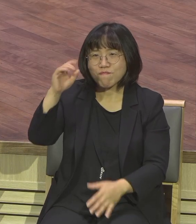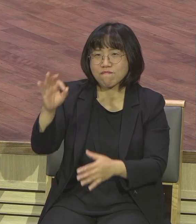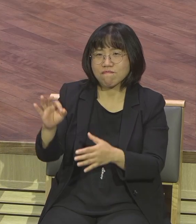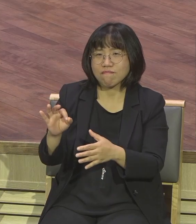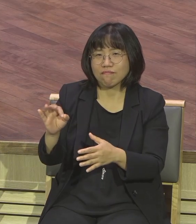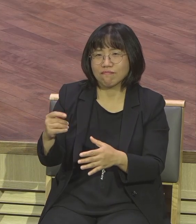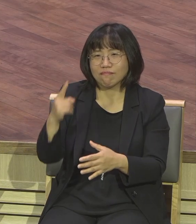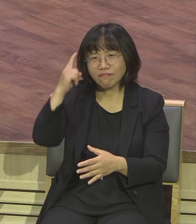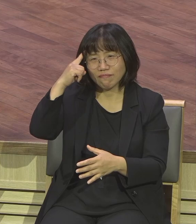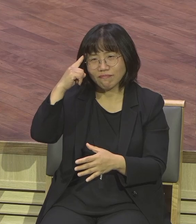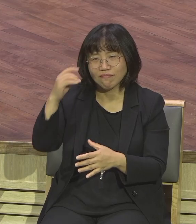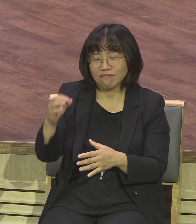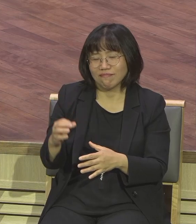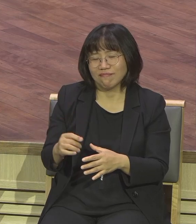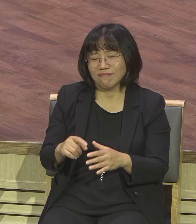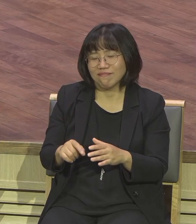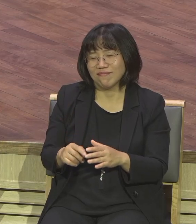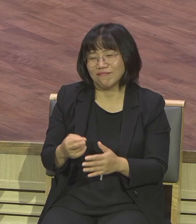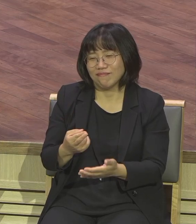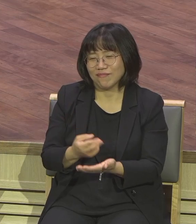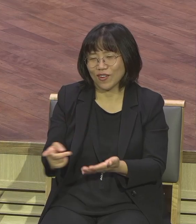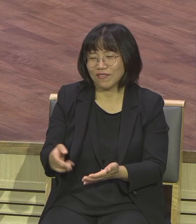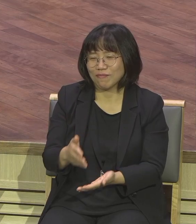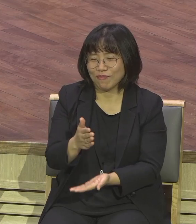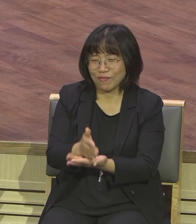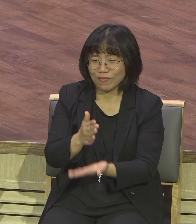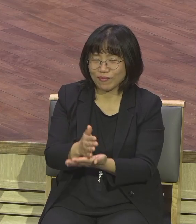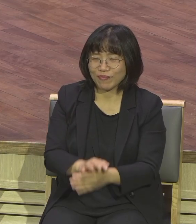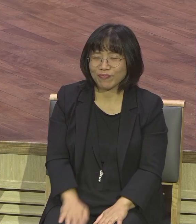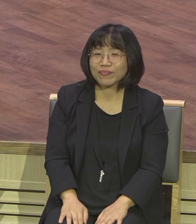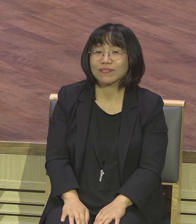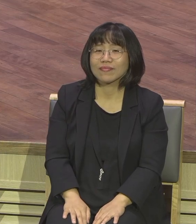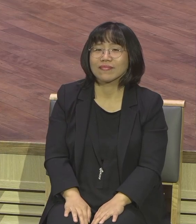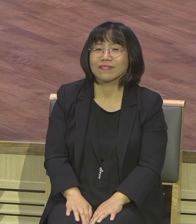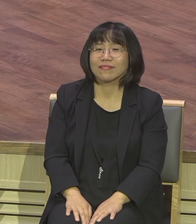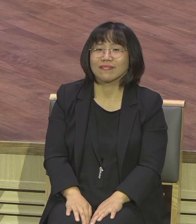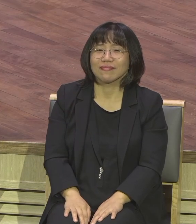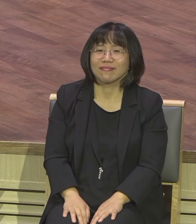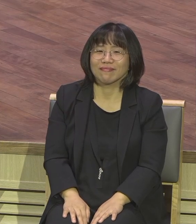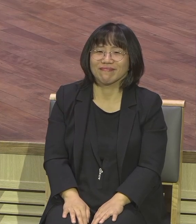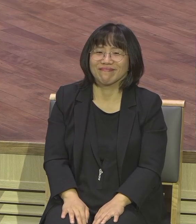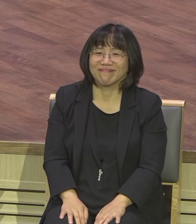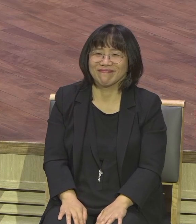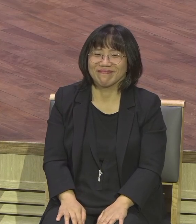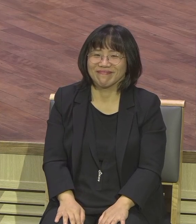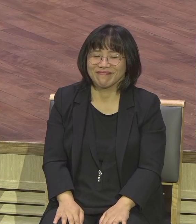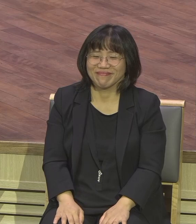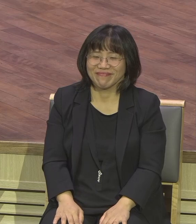말고 무사하고 어? 이런 거 있잖아요 이거.